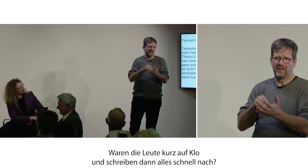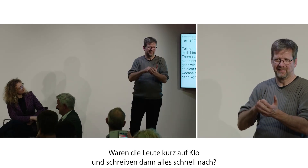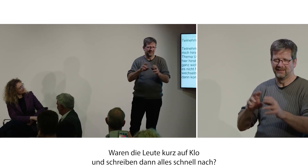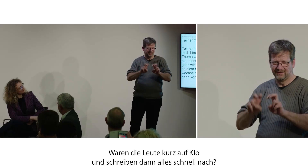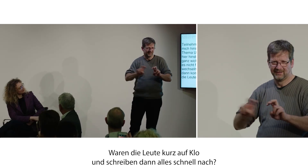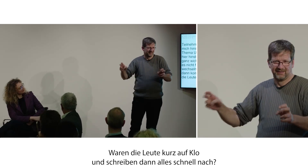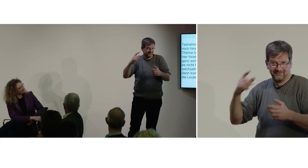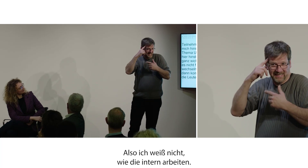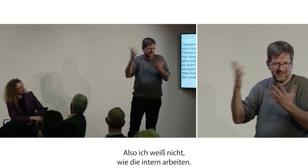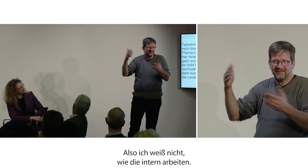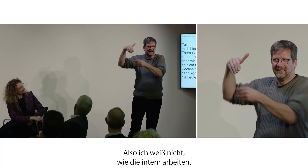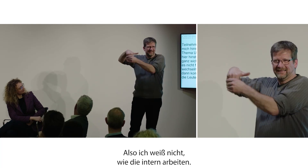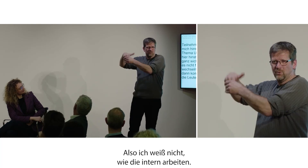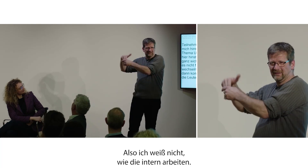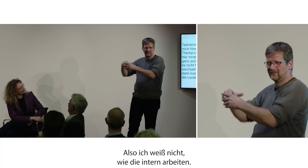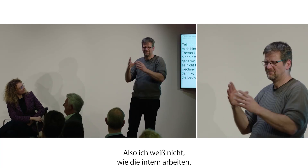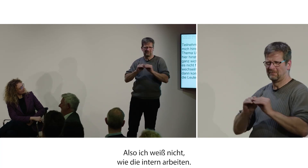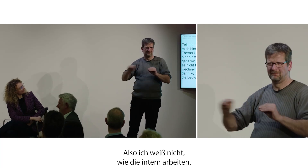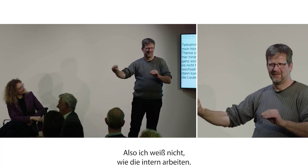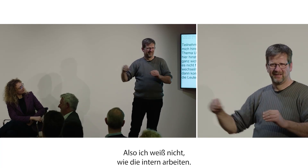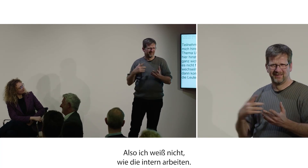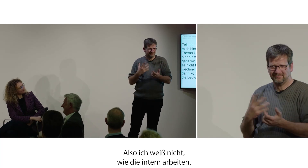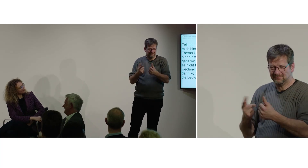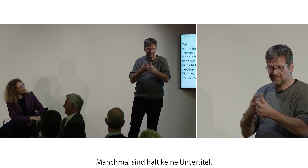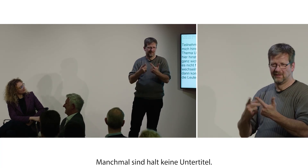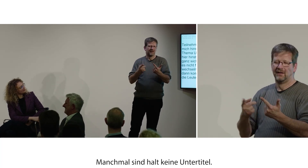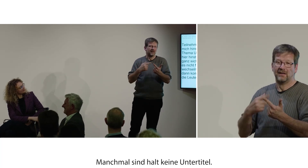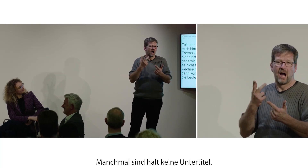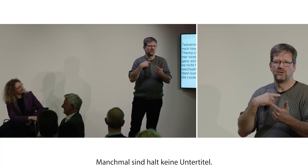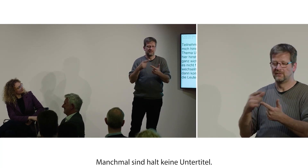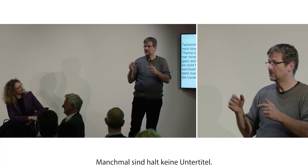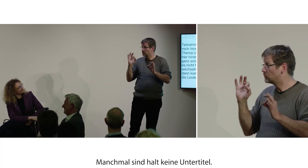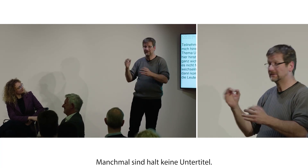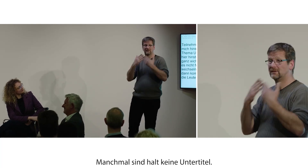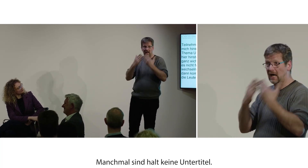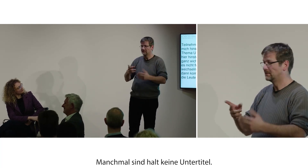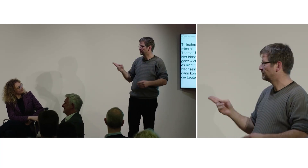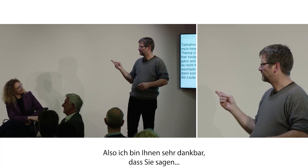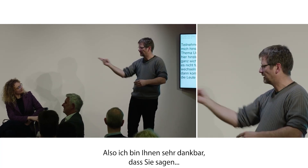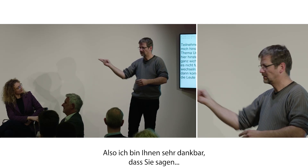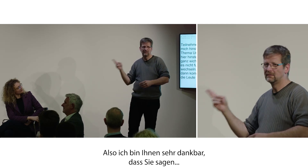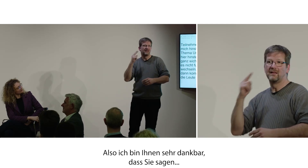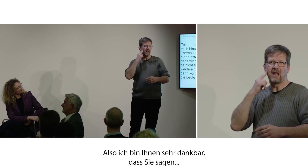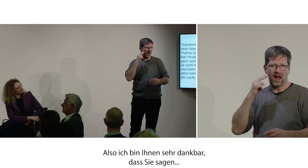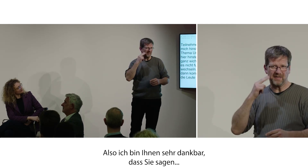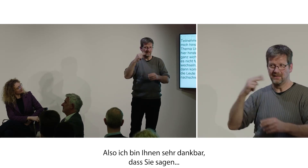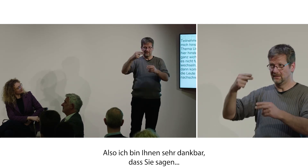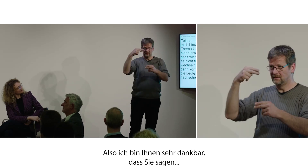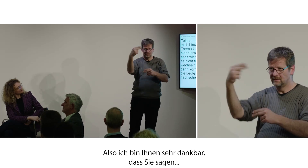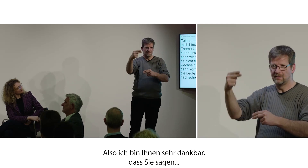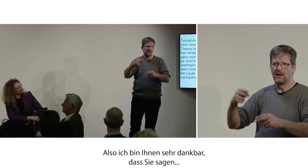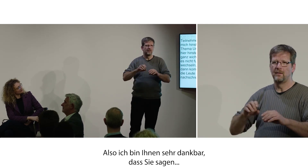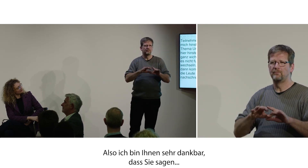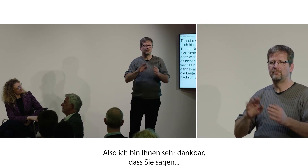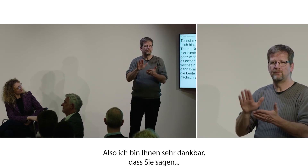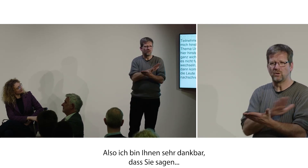Zwischenzeit passiert ist. Also ich weiß nicht, wie die intern arbeiten. Manchmal sind halt keine Untertitel. Also ich bin ihnen sehr dankbar,